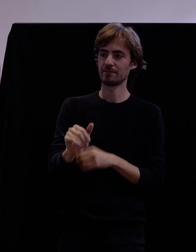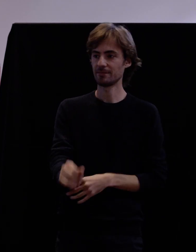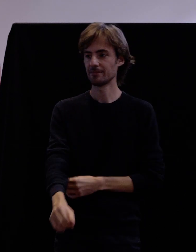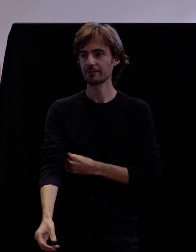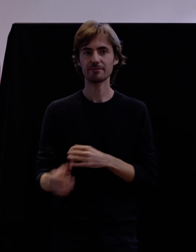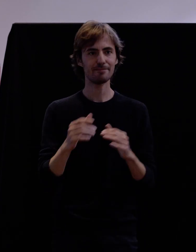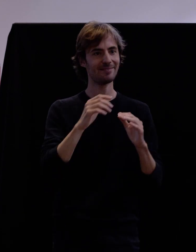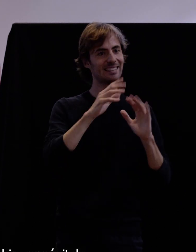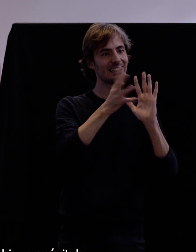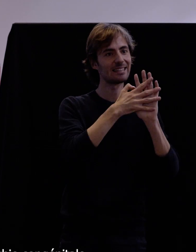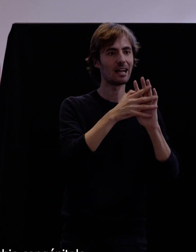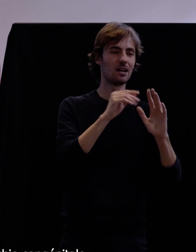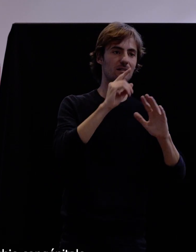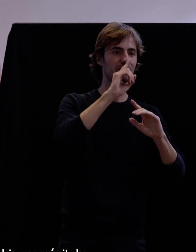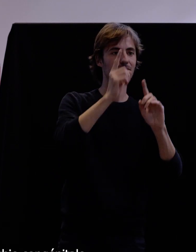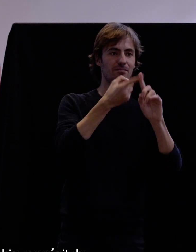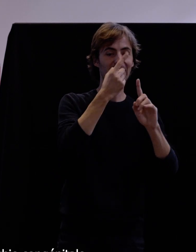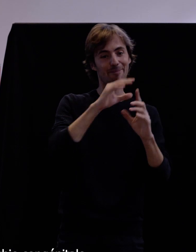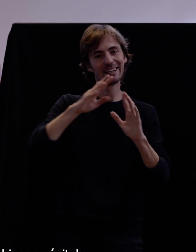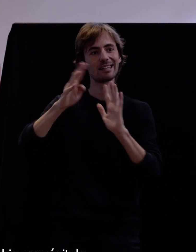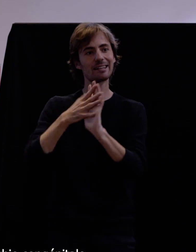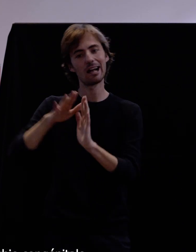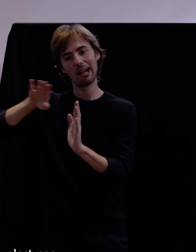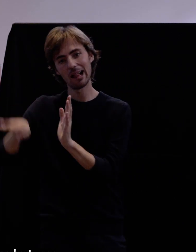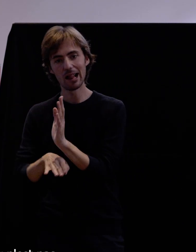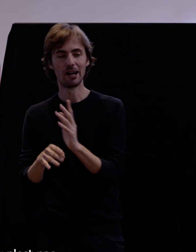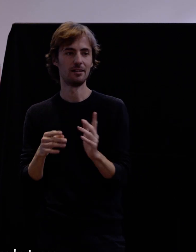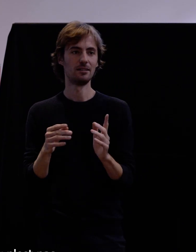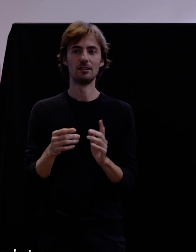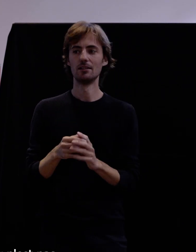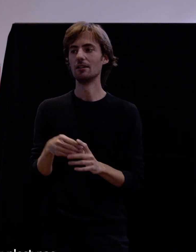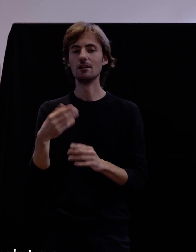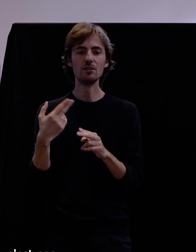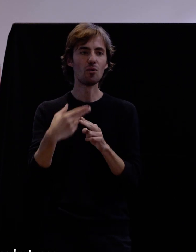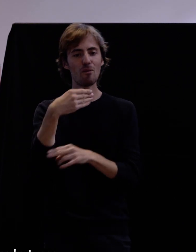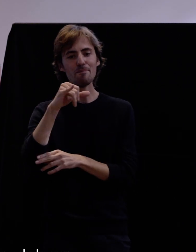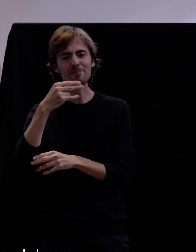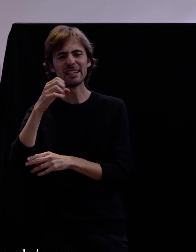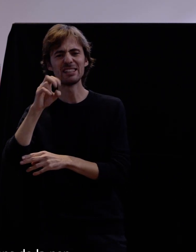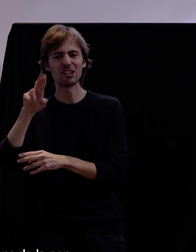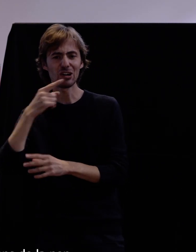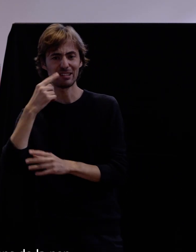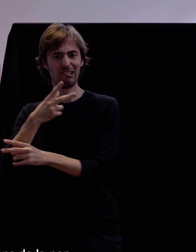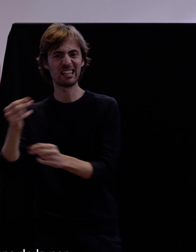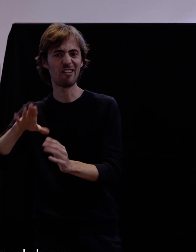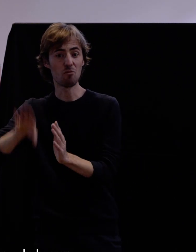mineur, alors c'est pas du tout mineur d'avoir une cardiopathie congénitale ou un trouble du développement, donc le mineur n'est pas au sens de la gravité, mais mineur au sens de la non-spécificité